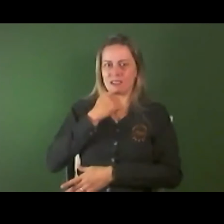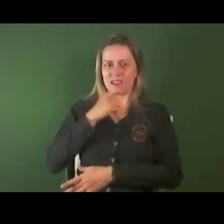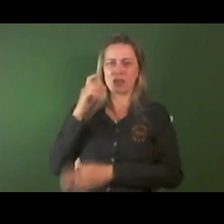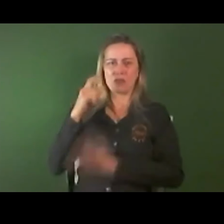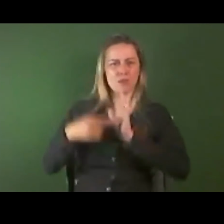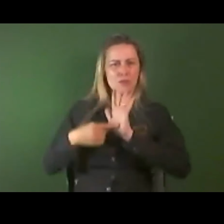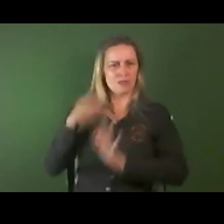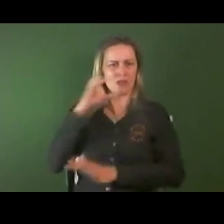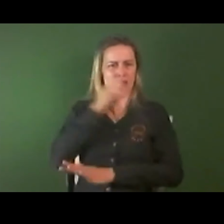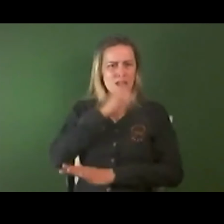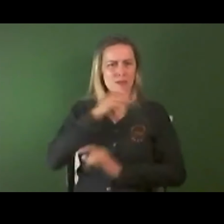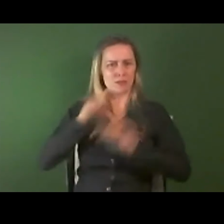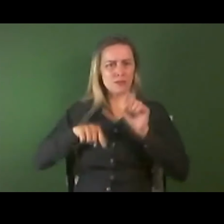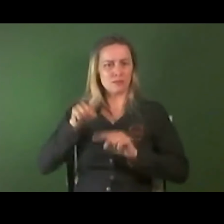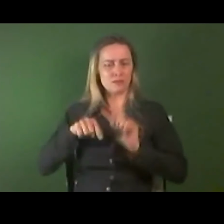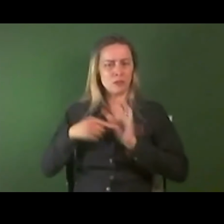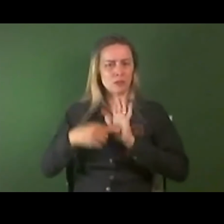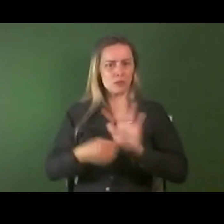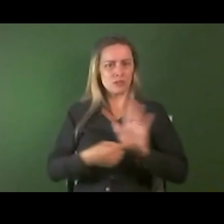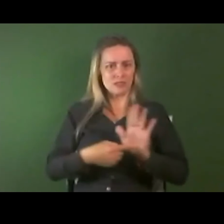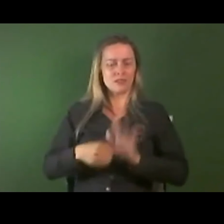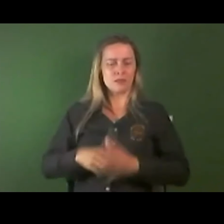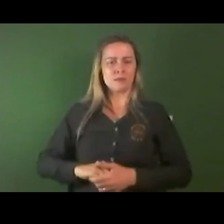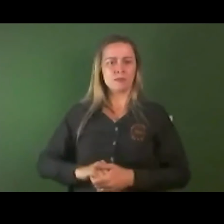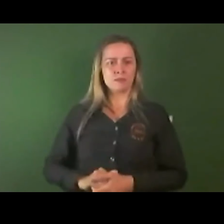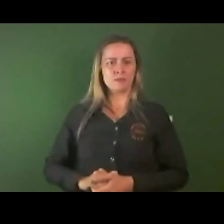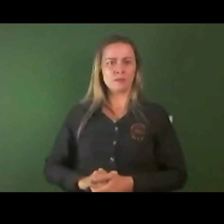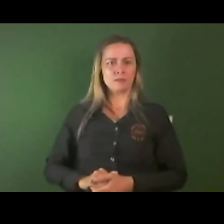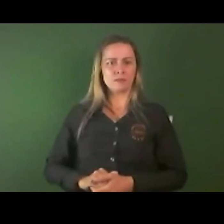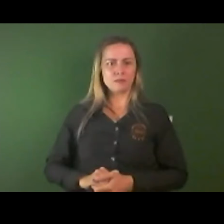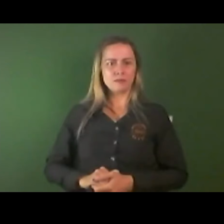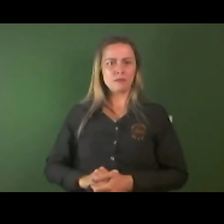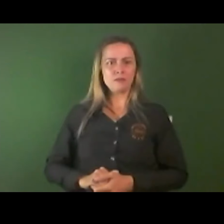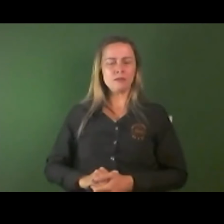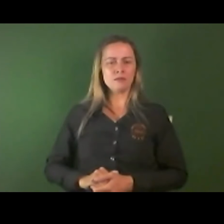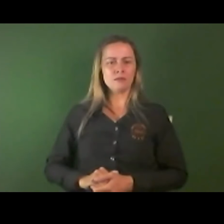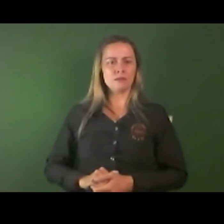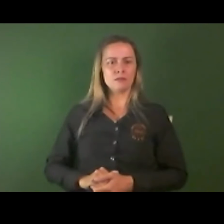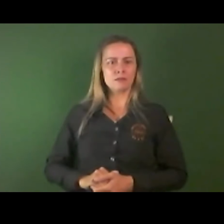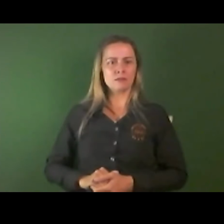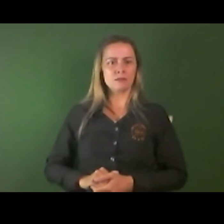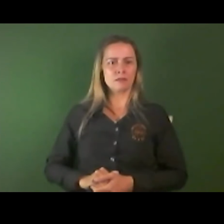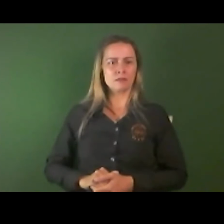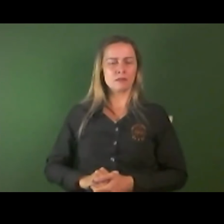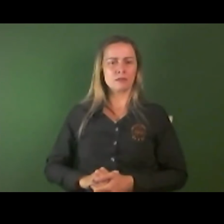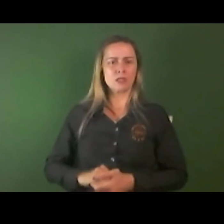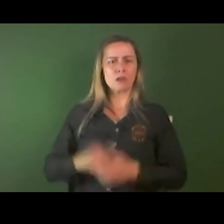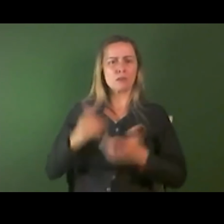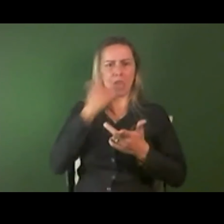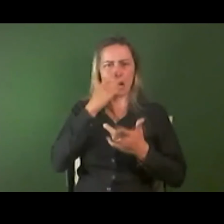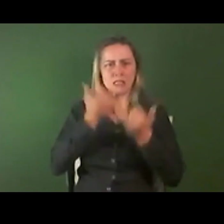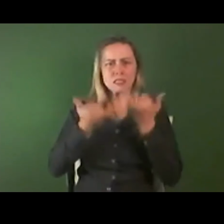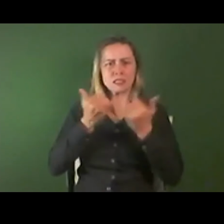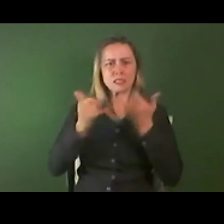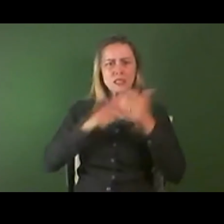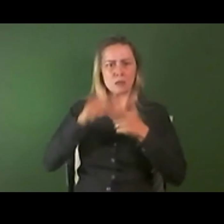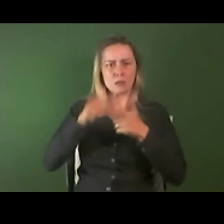esse material, alguma coisinha desse material, para vocês verem que é muito na pegada dos outros trabalhos, né? Esse é